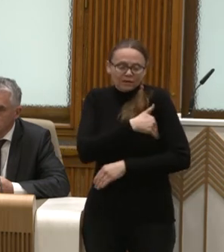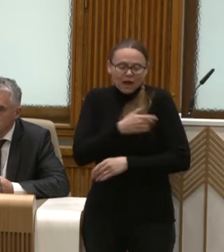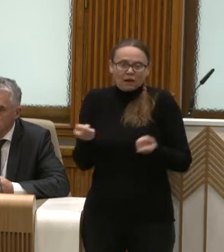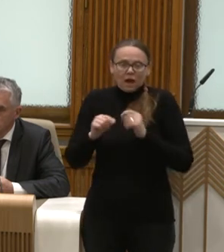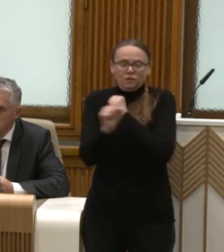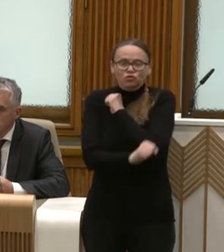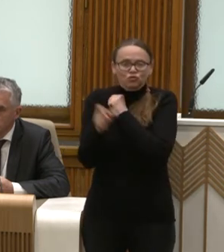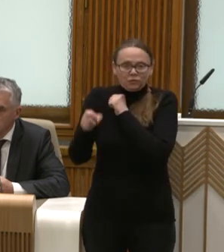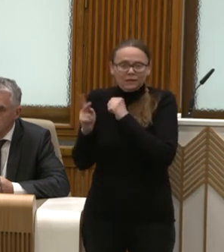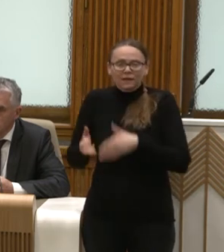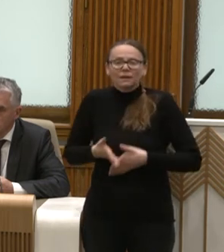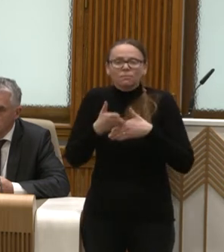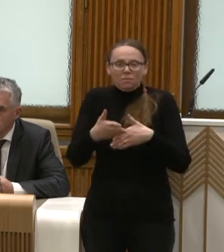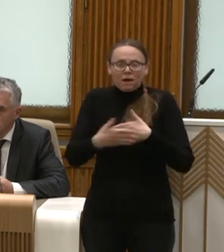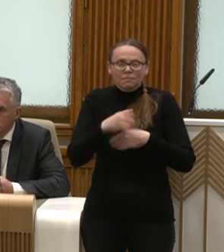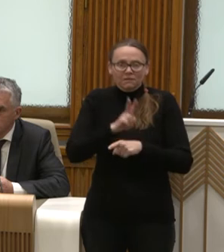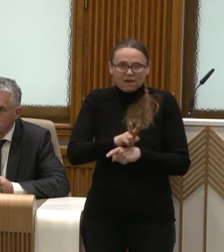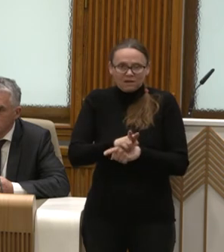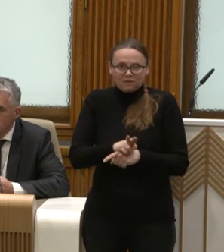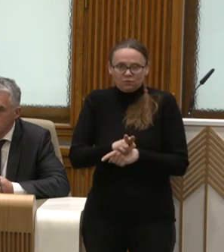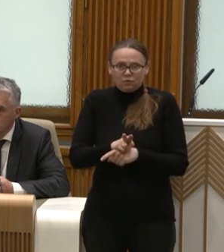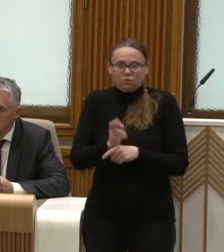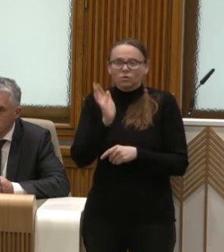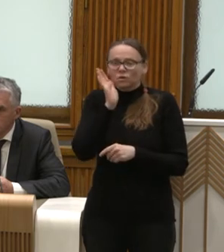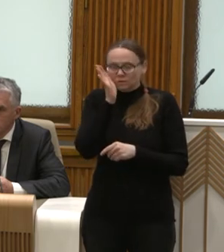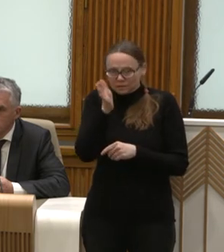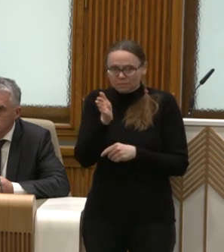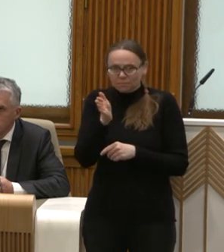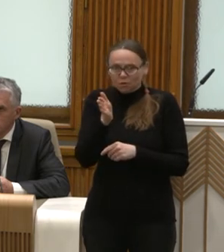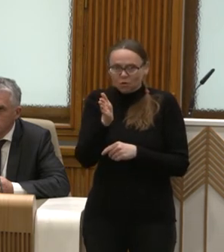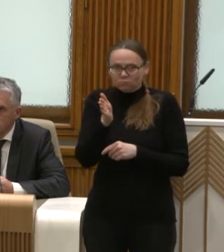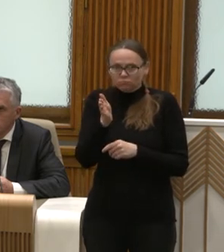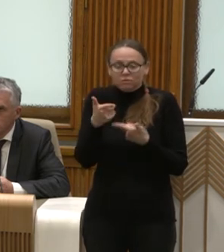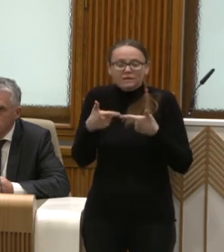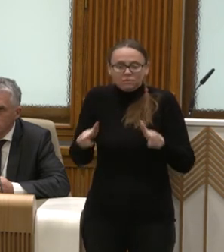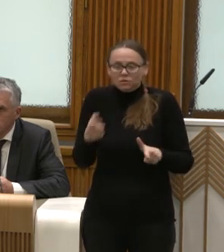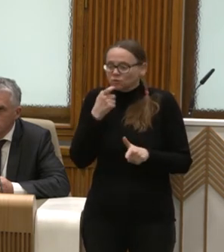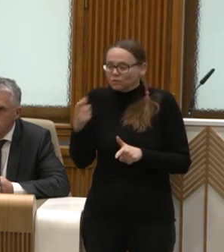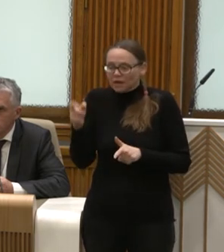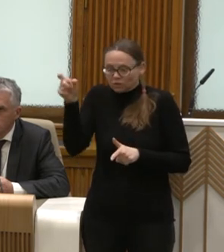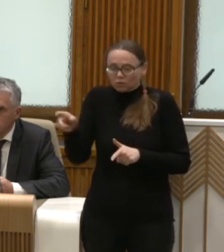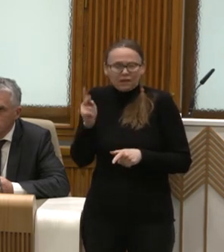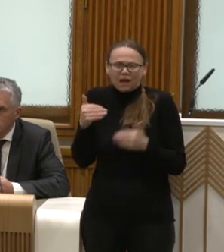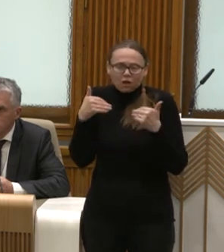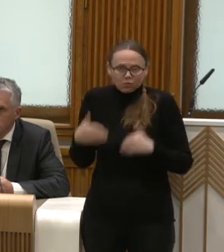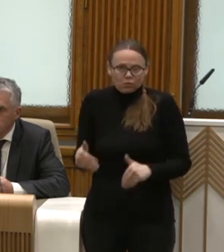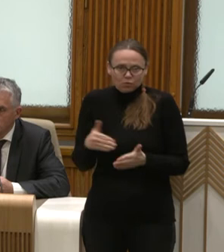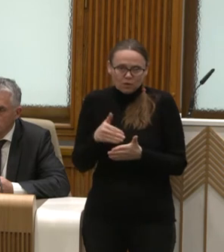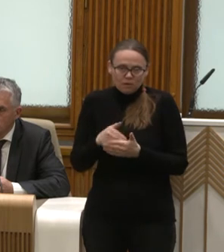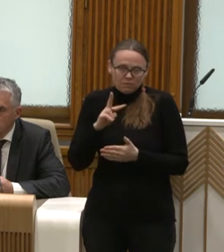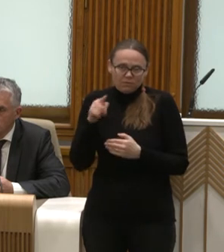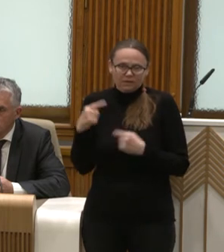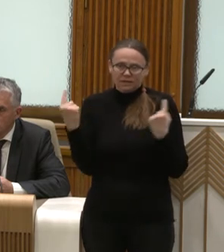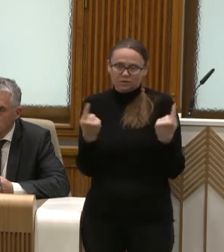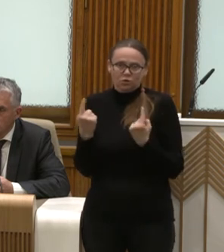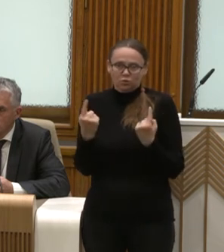ki pomaga pri varstvu, se bo sprostil nekdo, ki ga nujno potrebujemo v tej